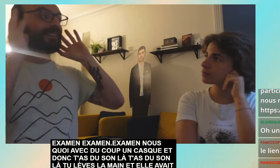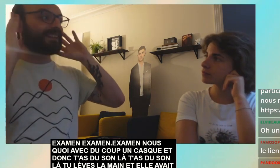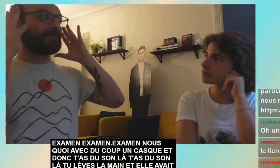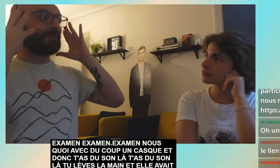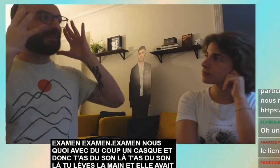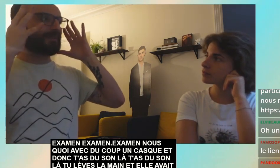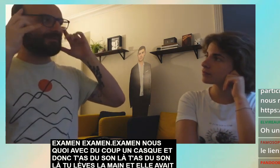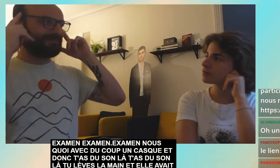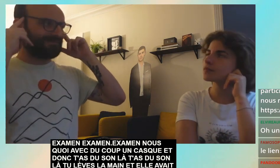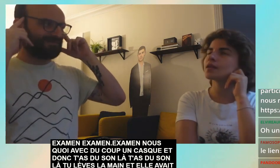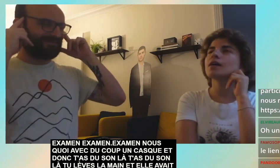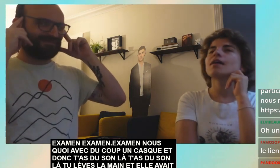les vibrations.